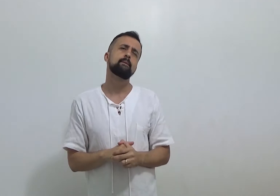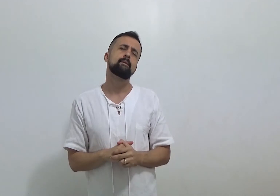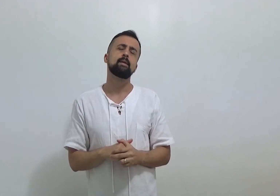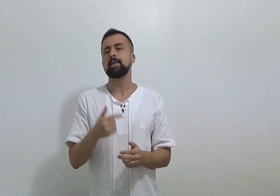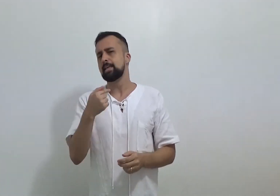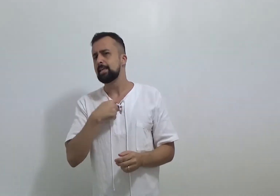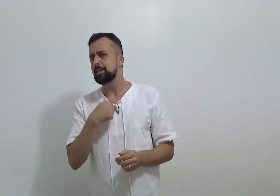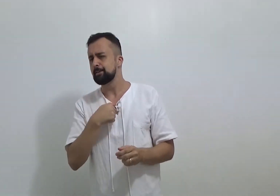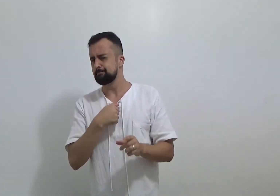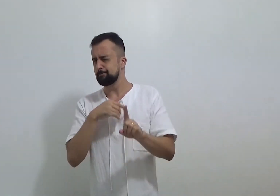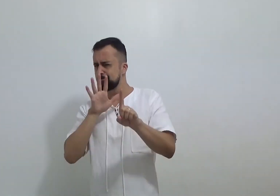sempre.